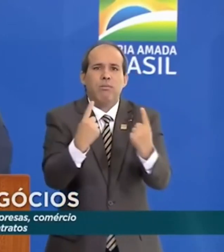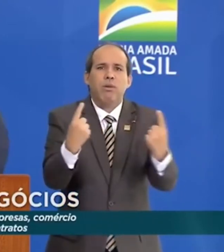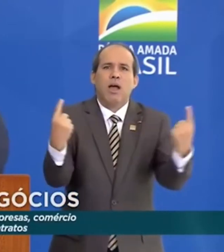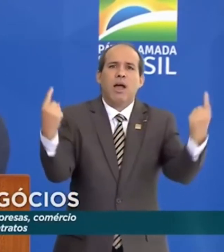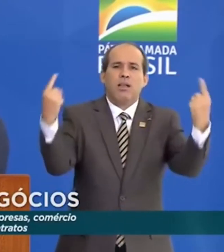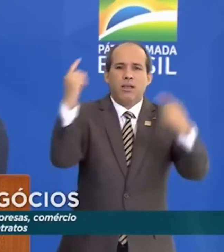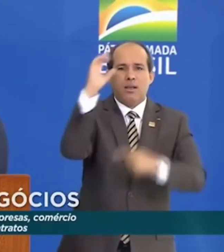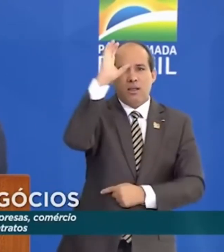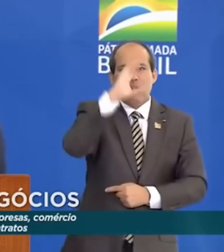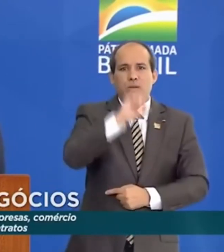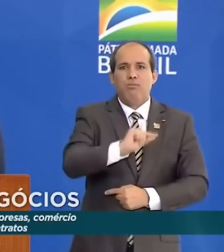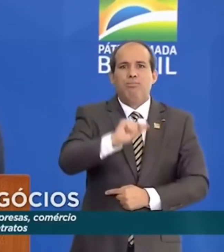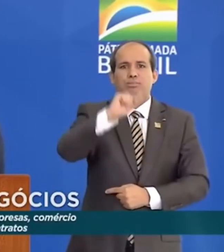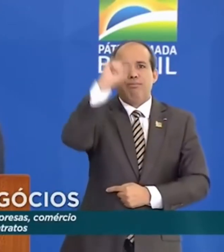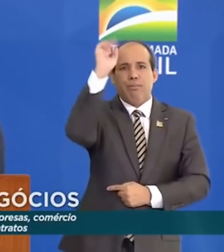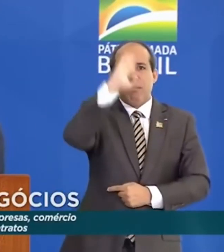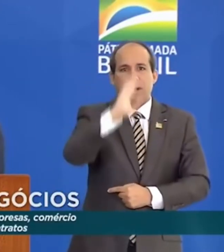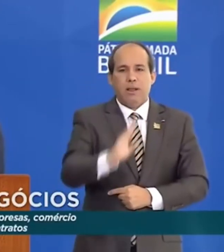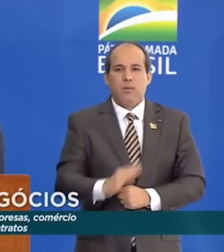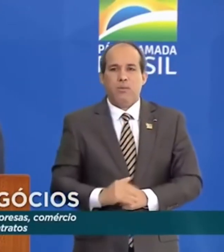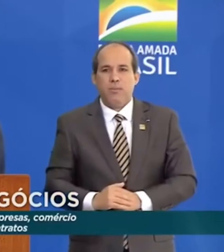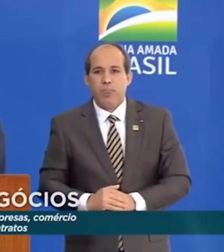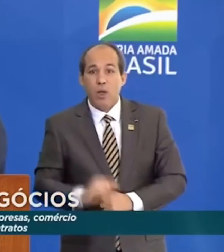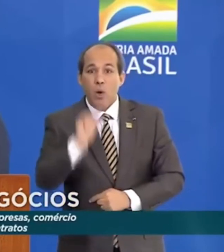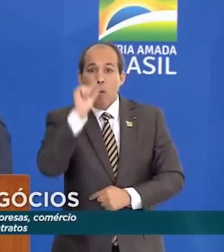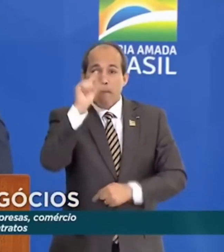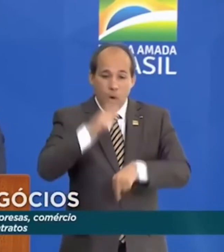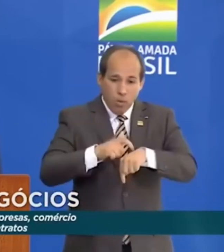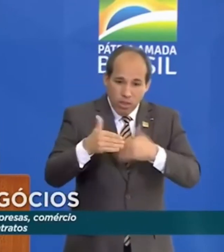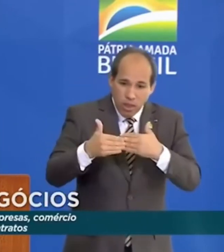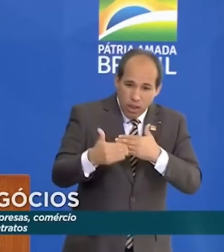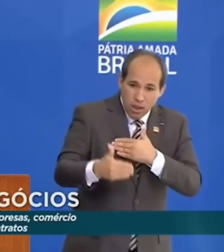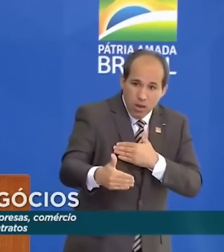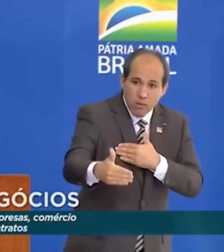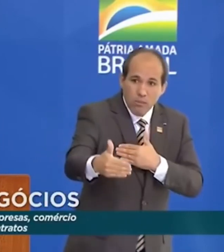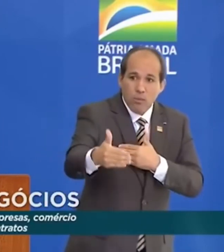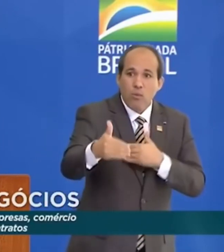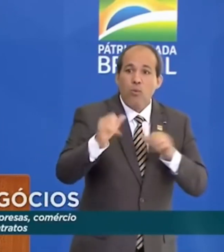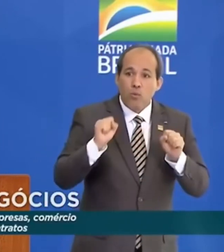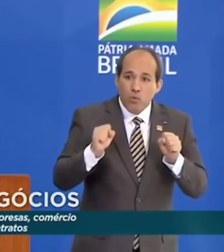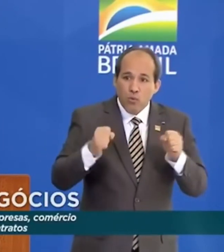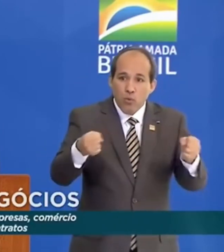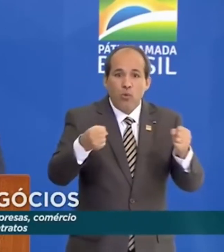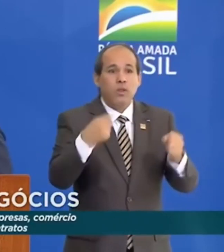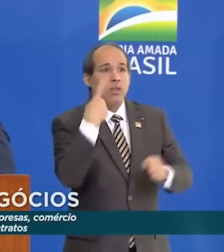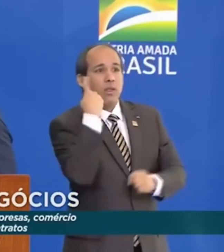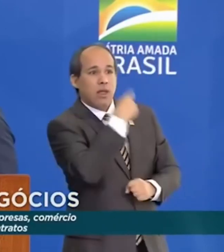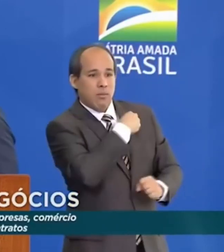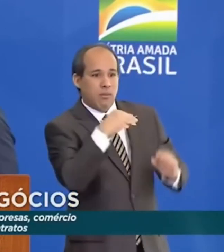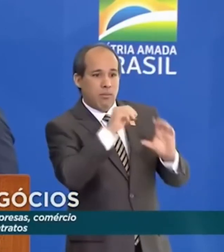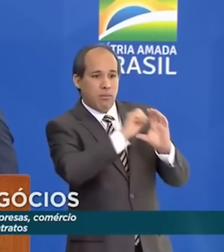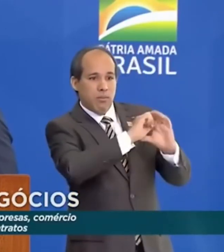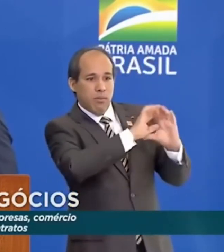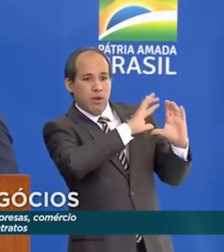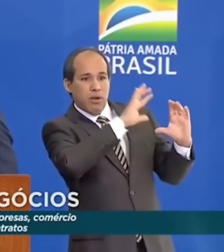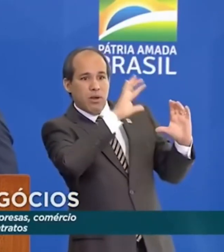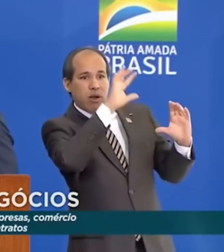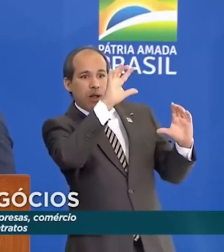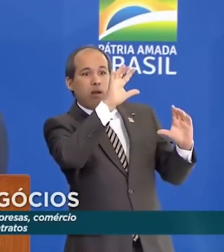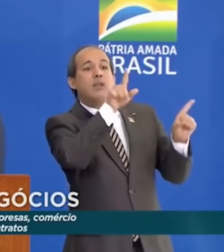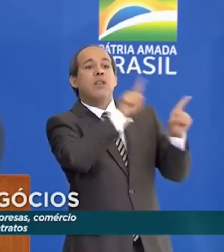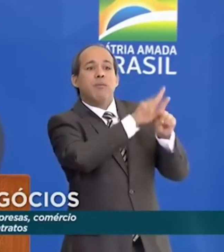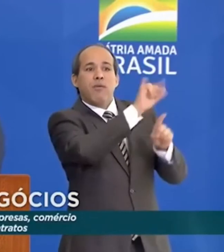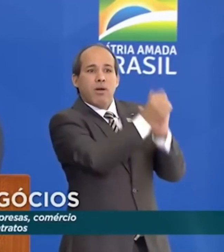Brasil. Dentro de pouco tempo, pelo esforço do Ministério de Ciência e Tecnologia, o Brasil terá uma